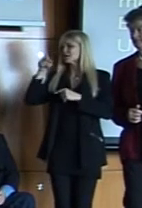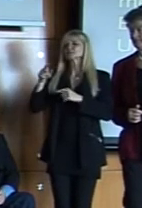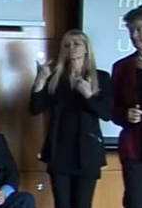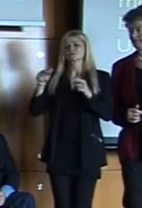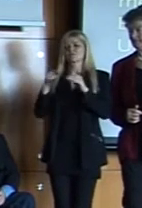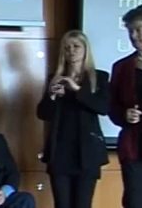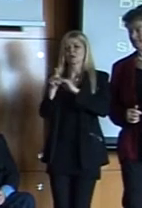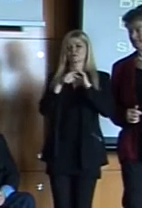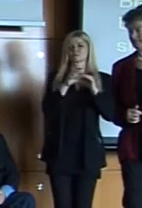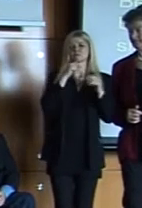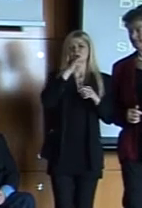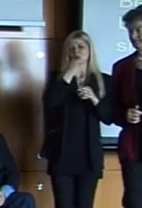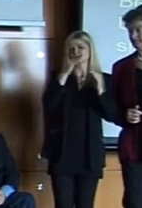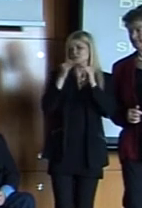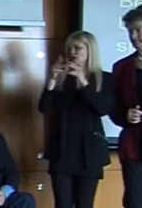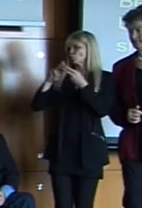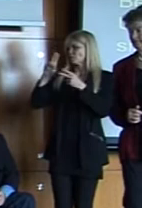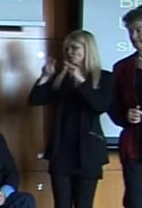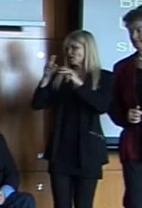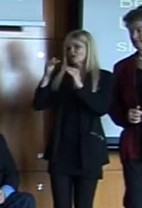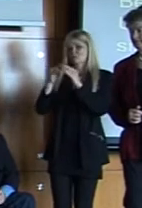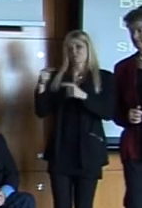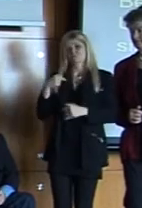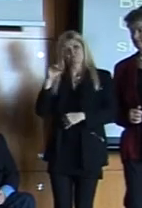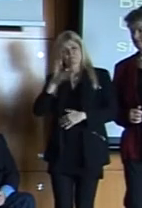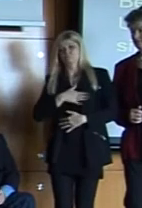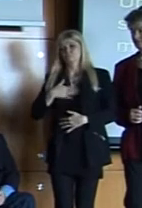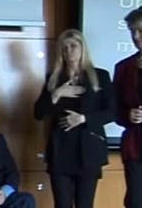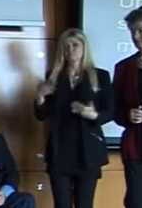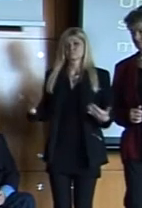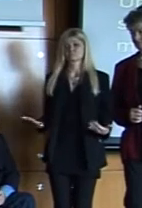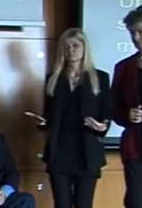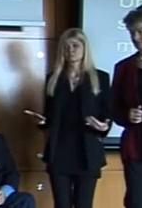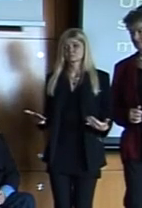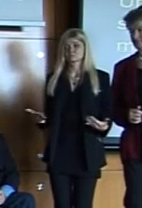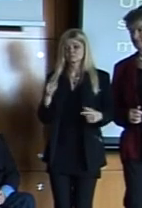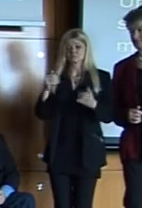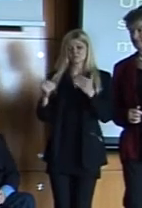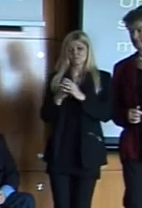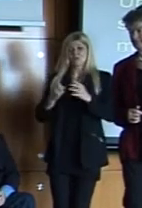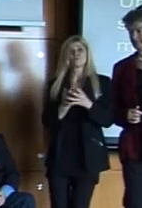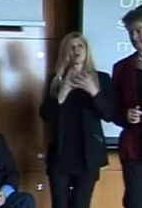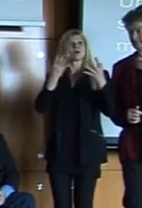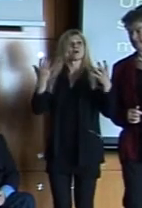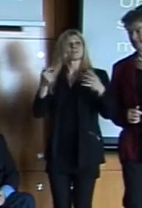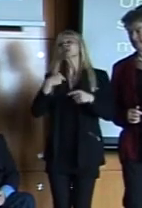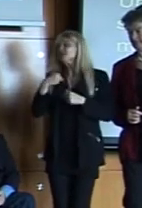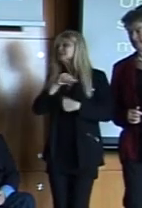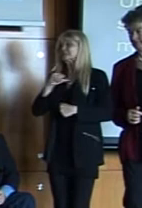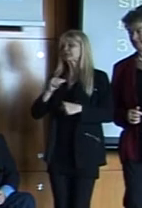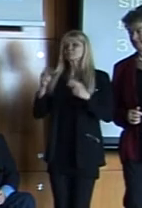Begriff bewusst nenne, die eine Tendenz wieder aufleben lassen, von der ich hoffte, dass sie vorbei sei, nämlich